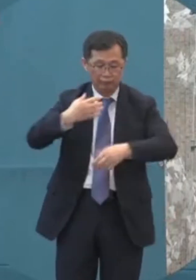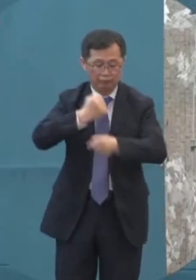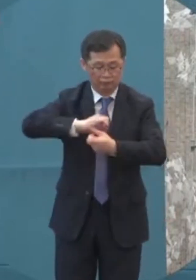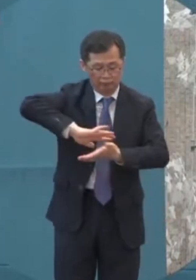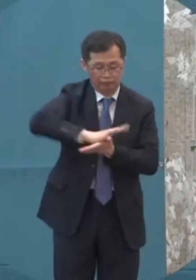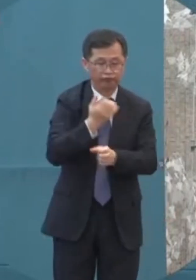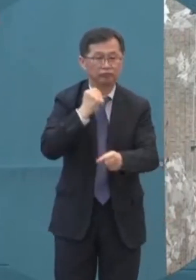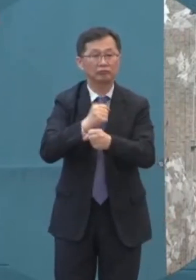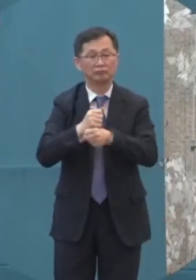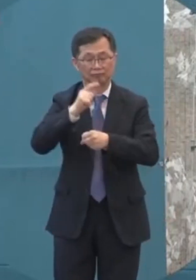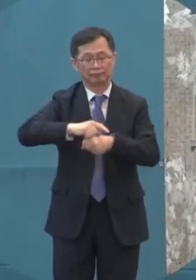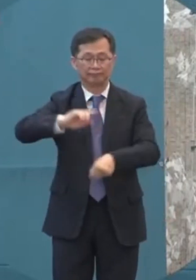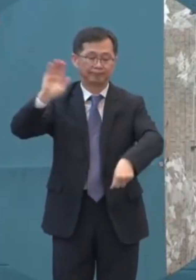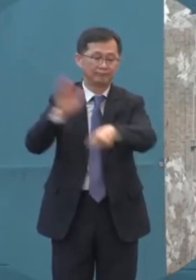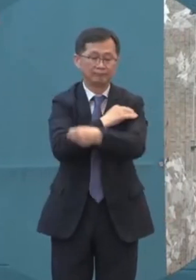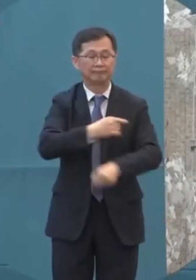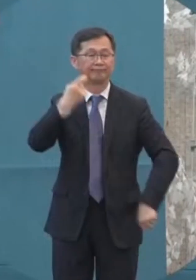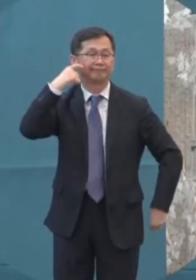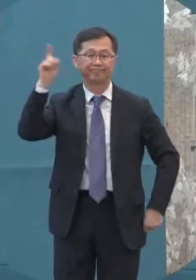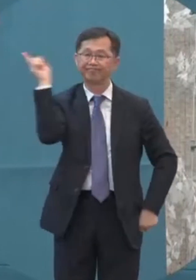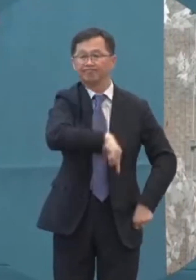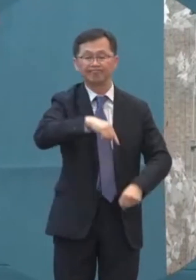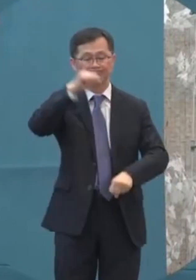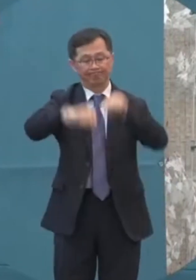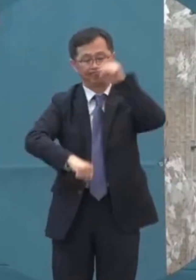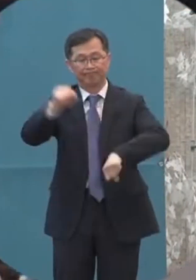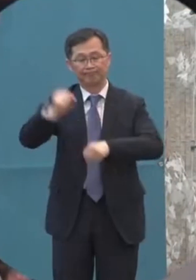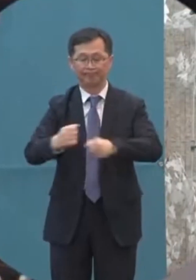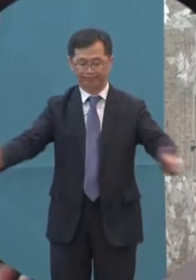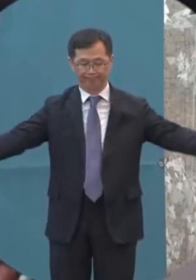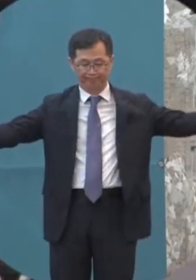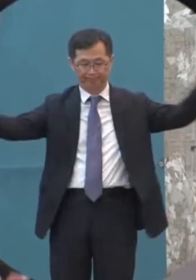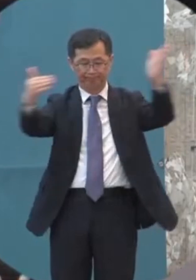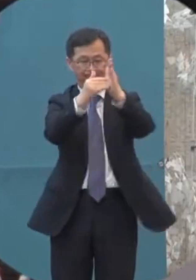짓밟는 이런 못된 정치 이전 끝냅시다.